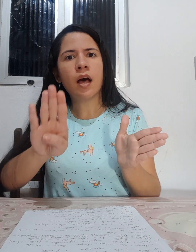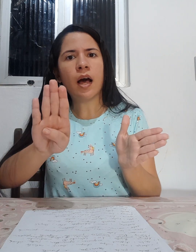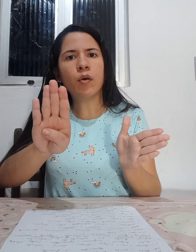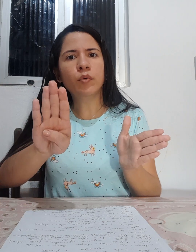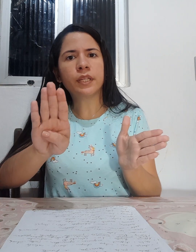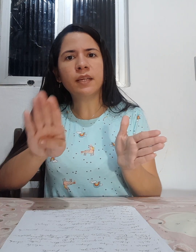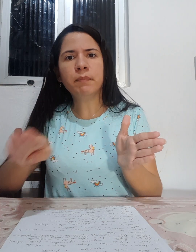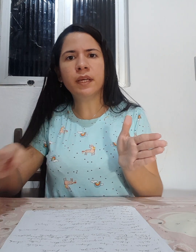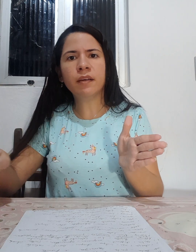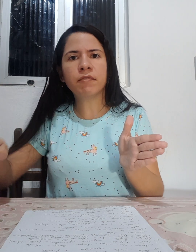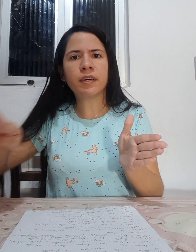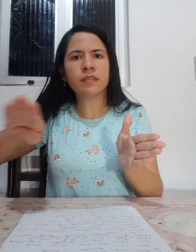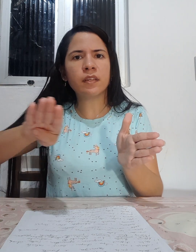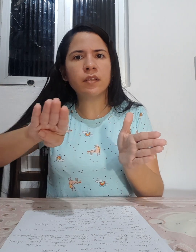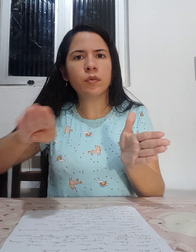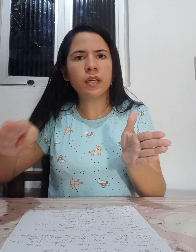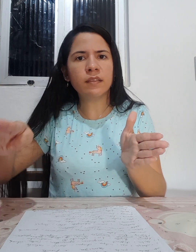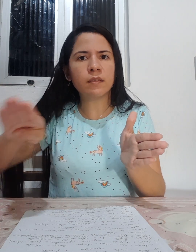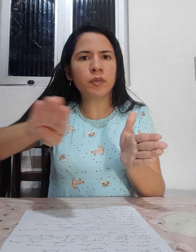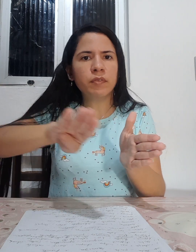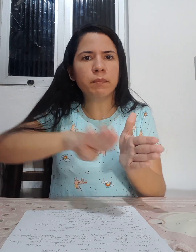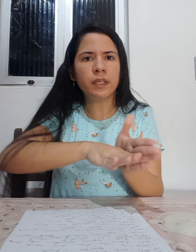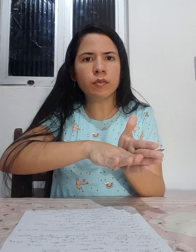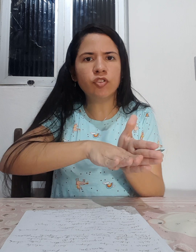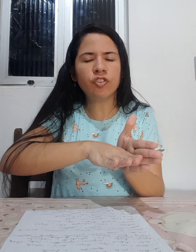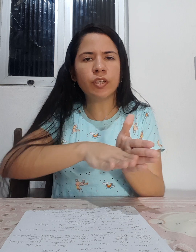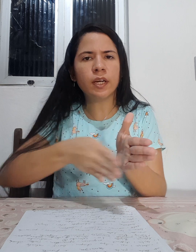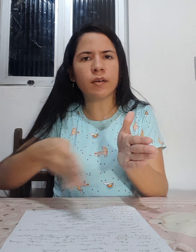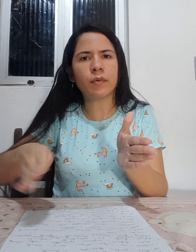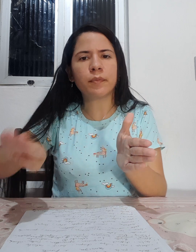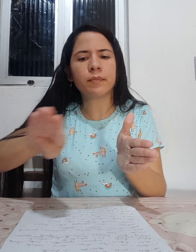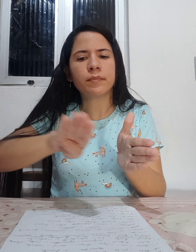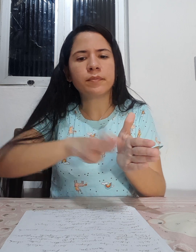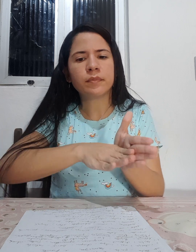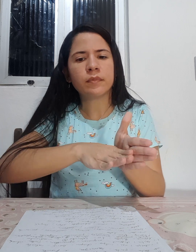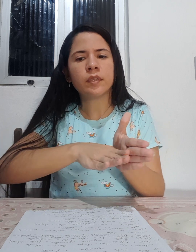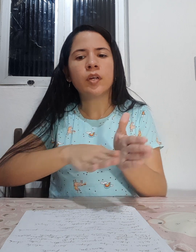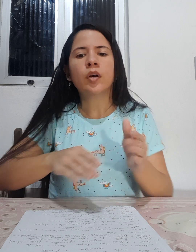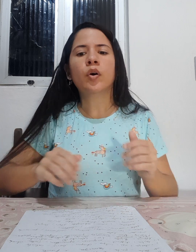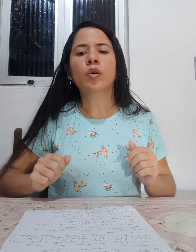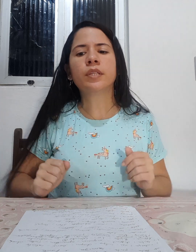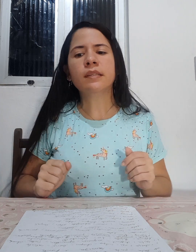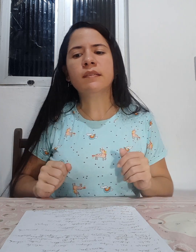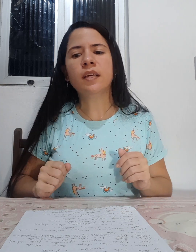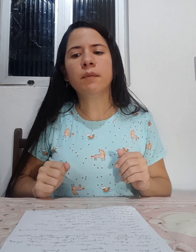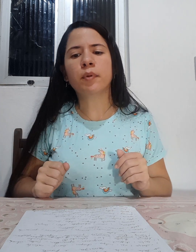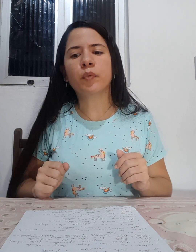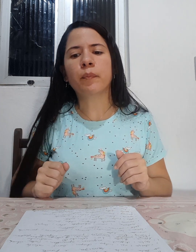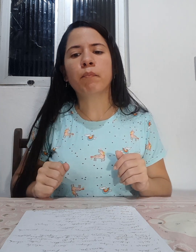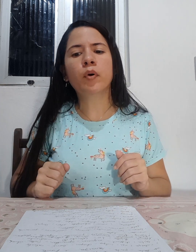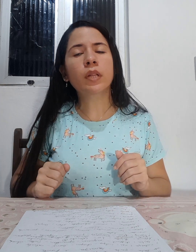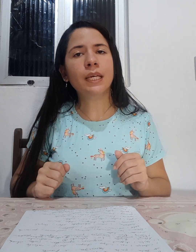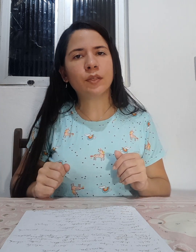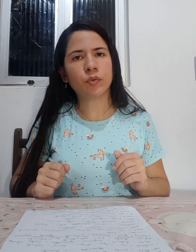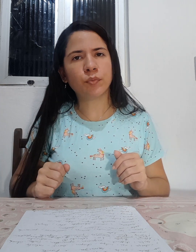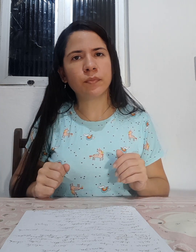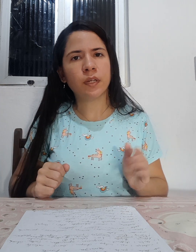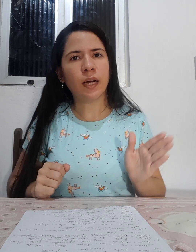a outra em B, fazendo esse movimento de chegar, ó. Outro exemplo, boleto. A